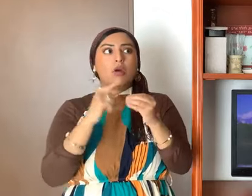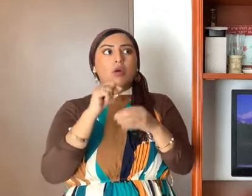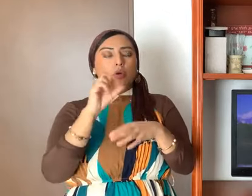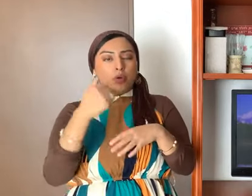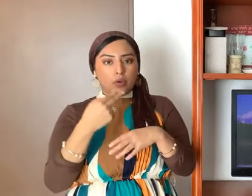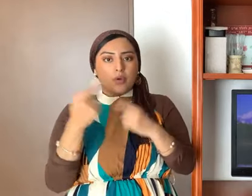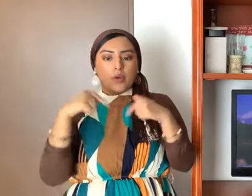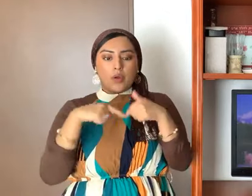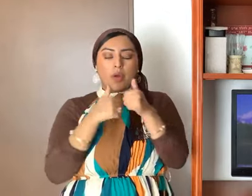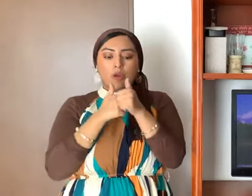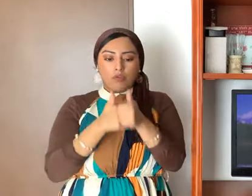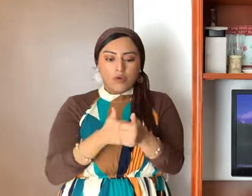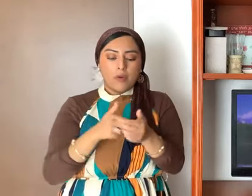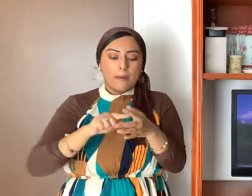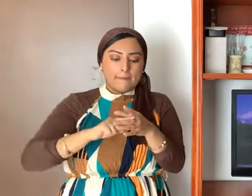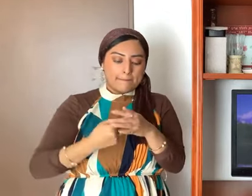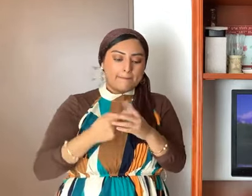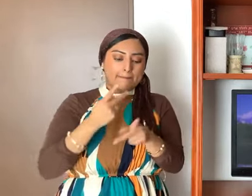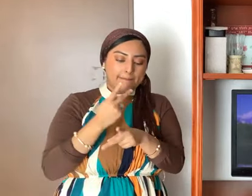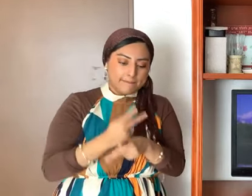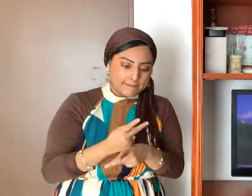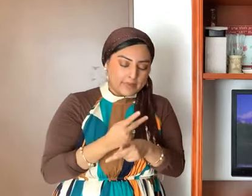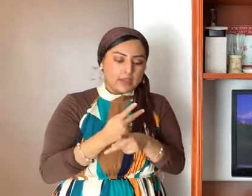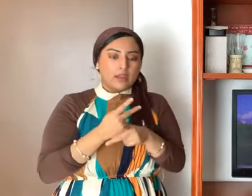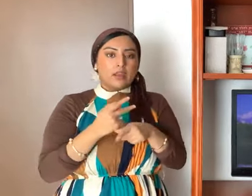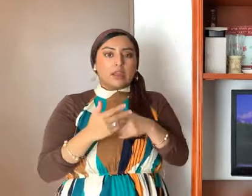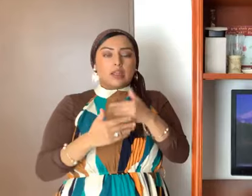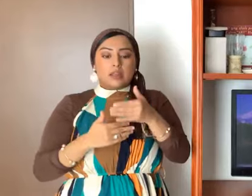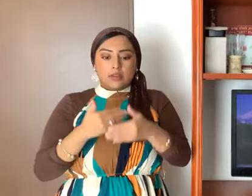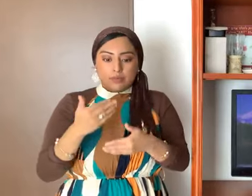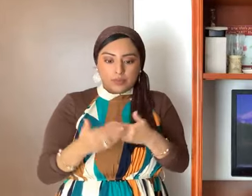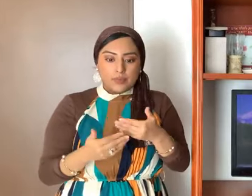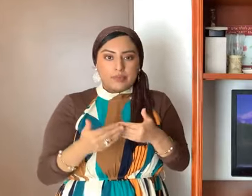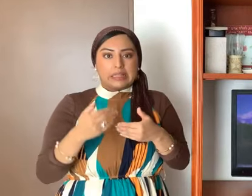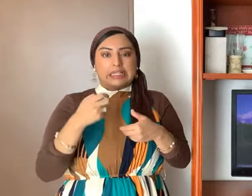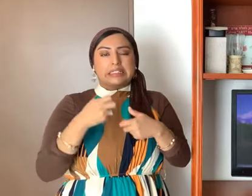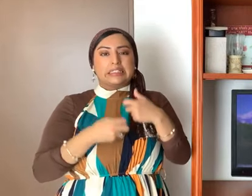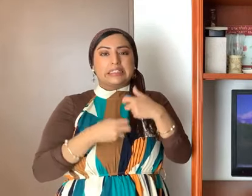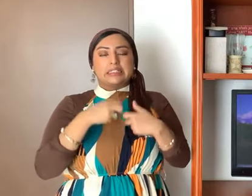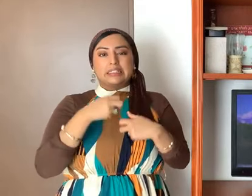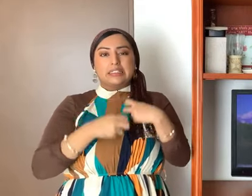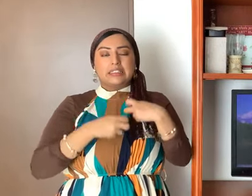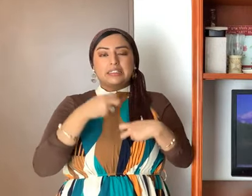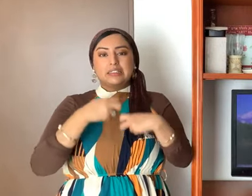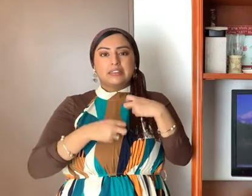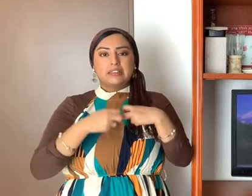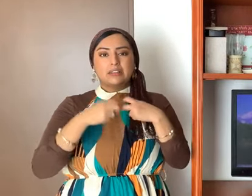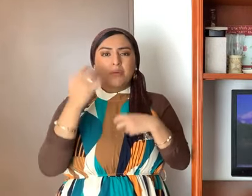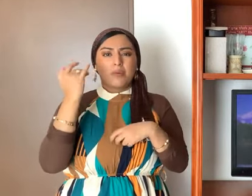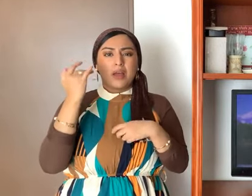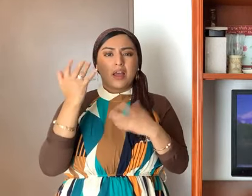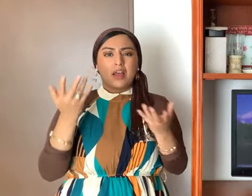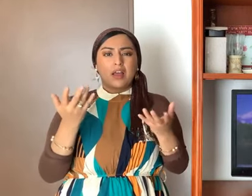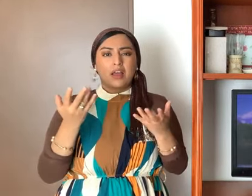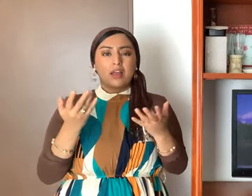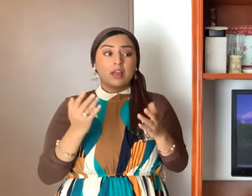a la Torá, empezamos a guardar la Torá, y entonces surgen dificultades. Por eso es que